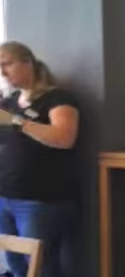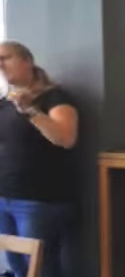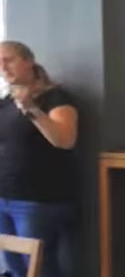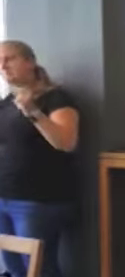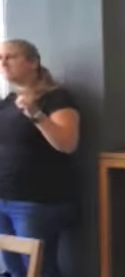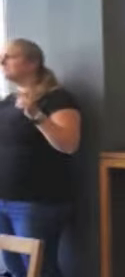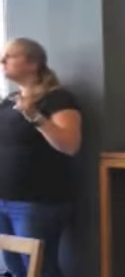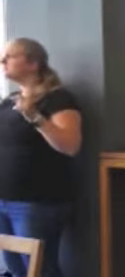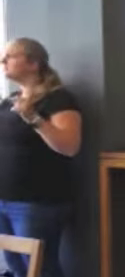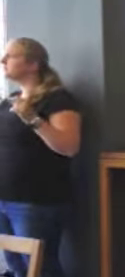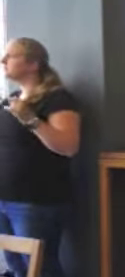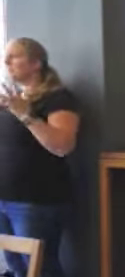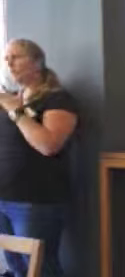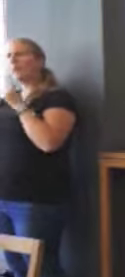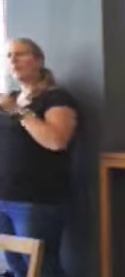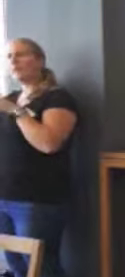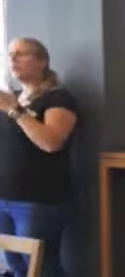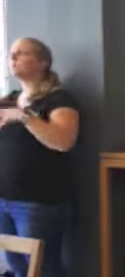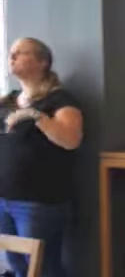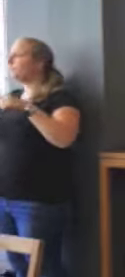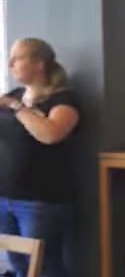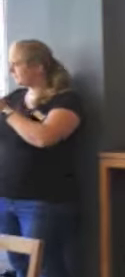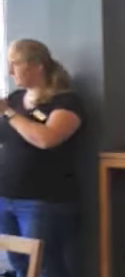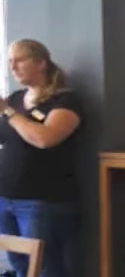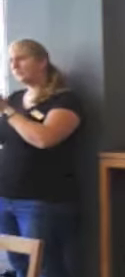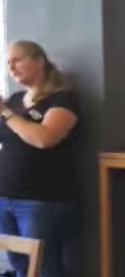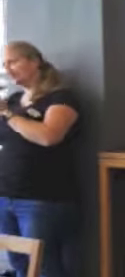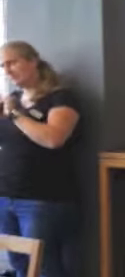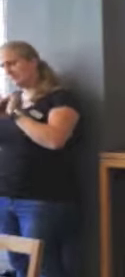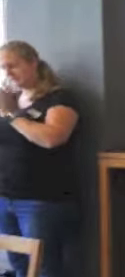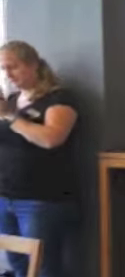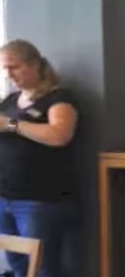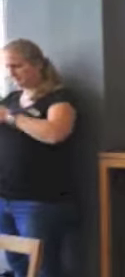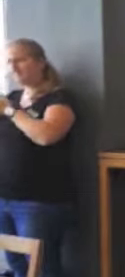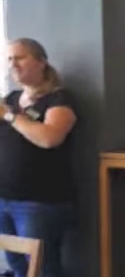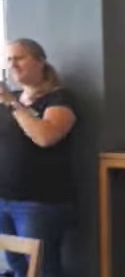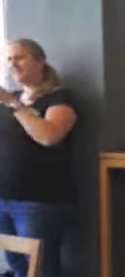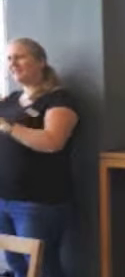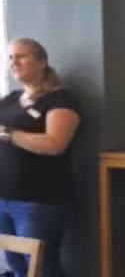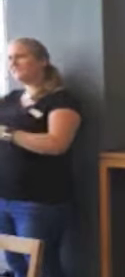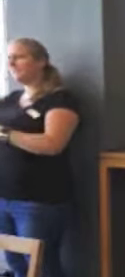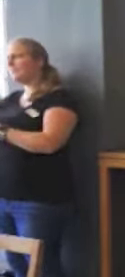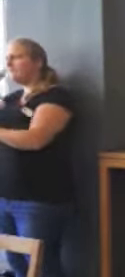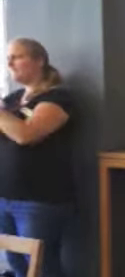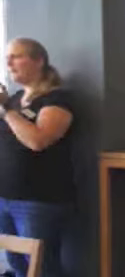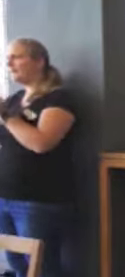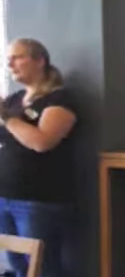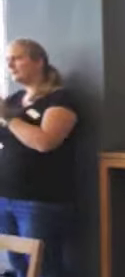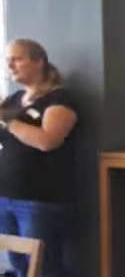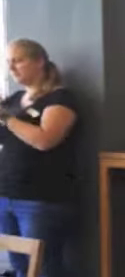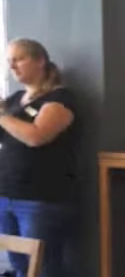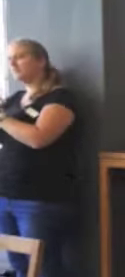går med de arbetsuppgifterna som finns att bygga upp det här webbergis som vi kallar det för, till en